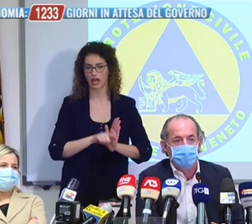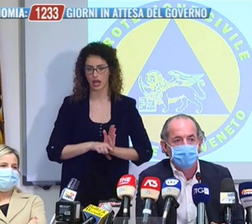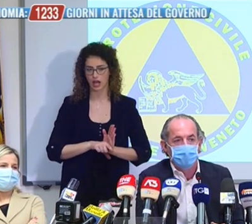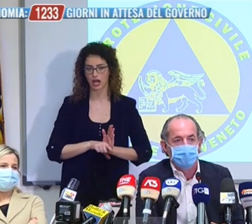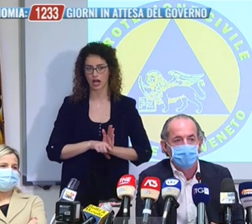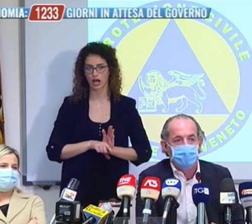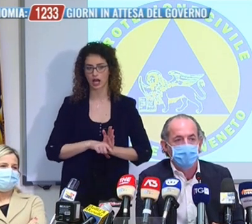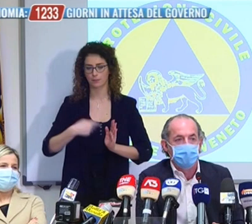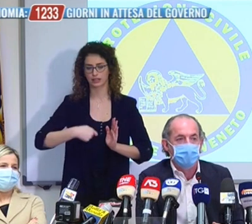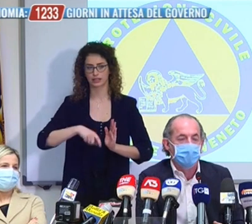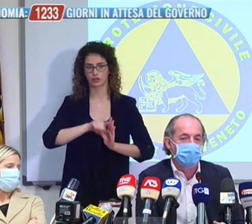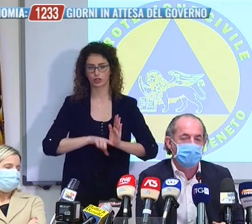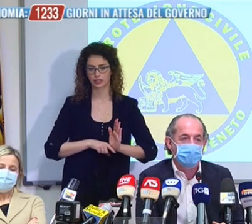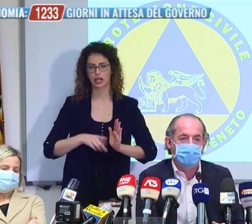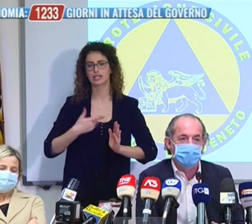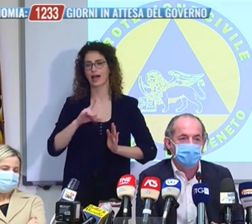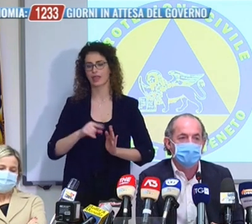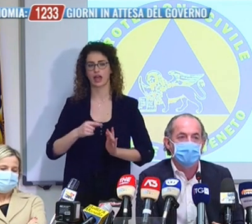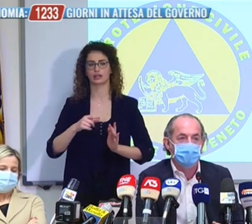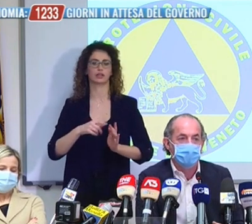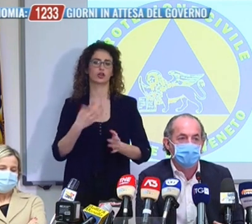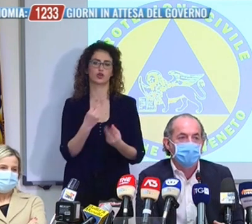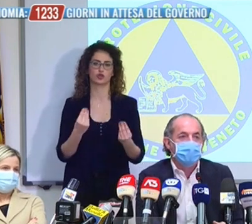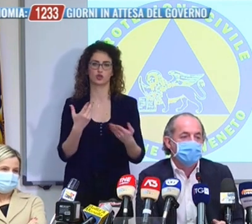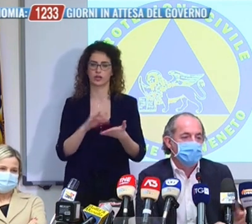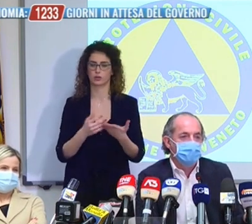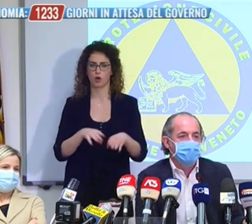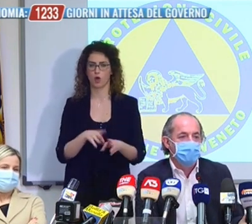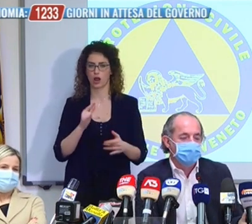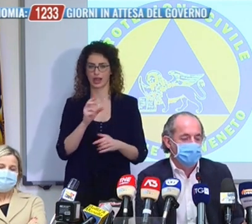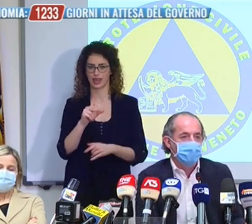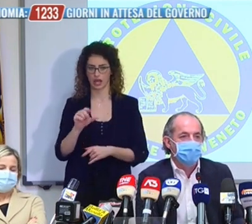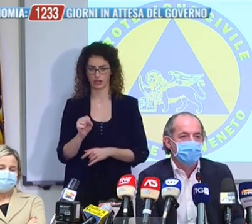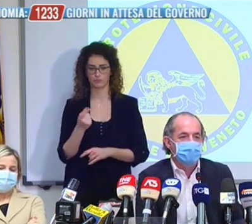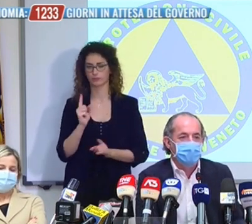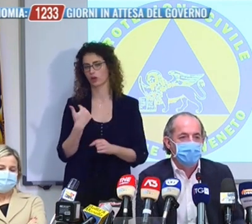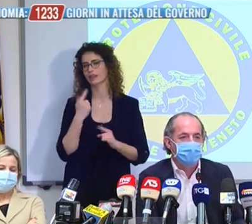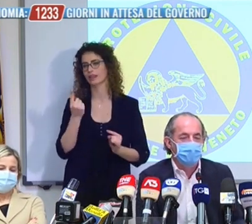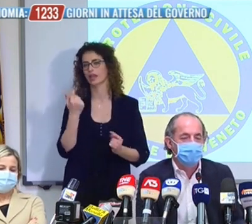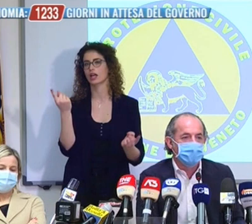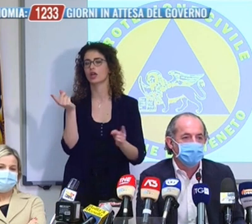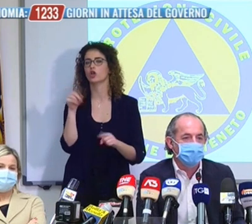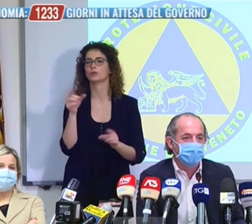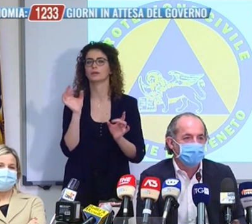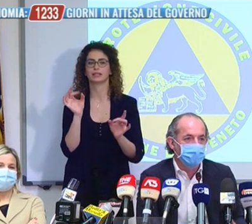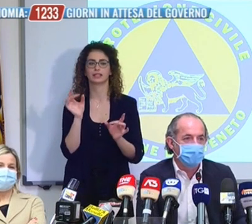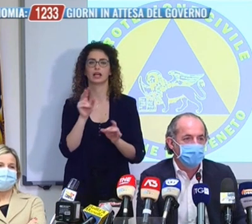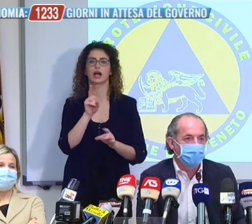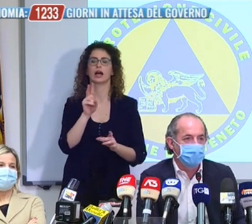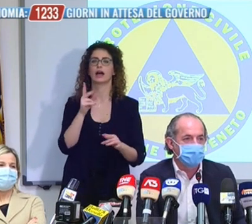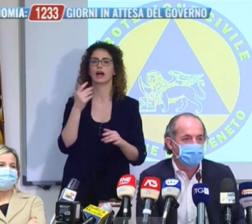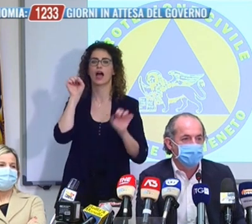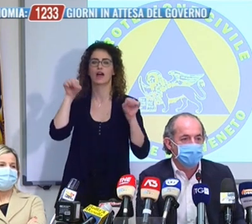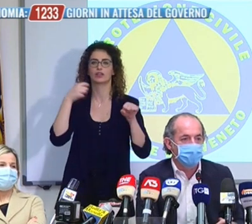in DAD andavano tutti i ragazzi di tutte le scuole. No, in questa fase no. Quindi, dopodiché se domani mattina il Veneto a 2.50 è ovvio che devo